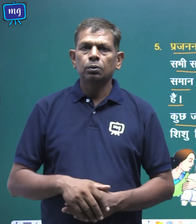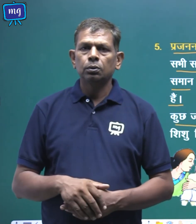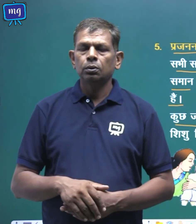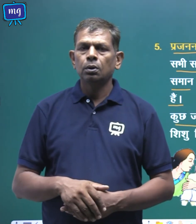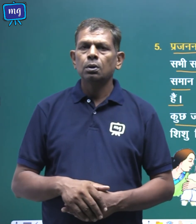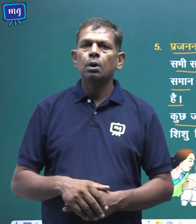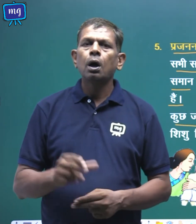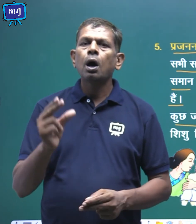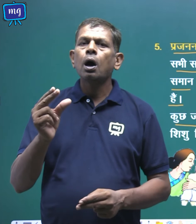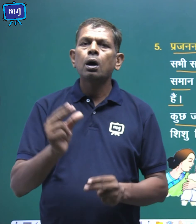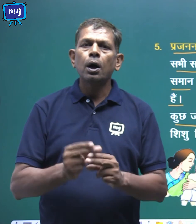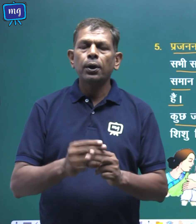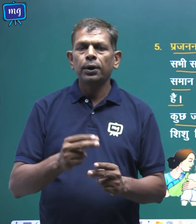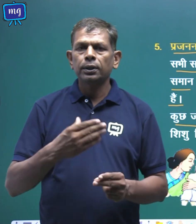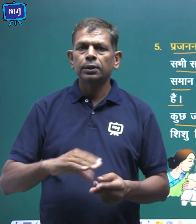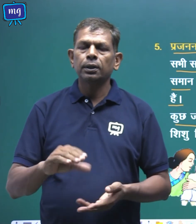अंडे देते हैं